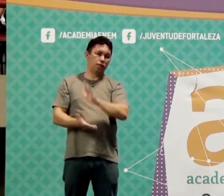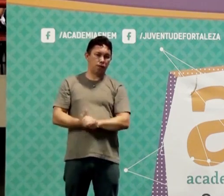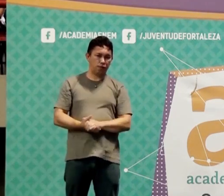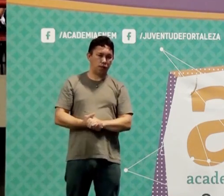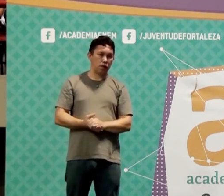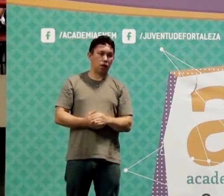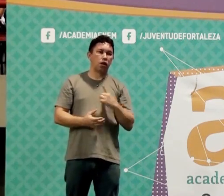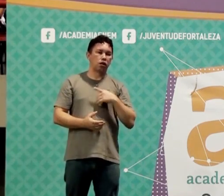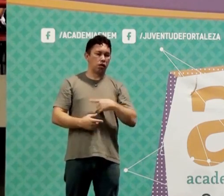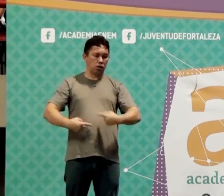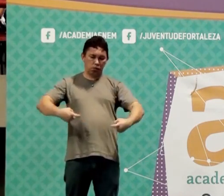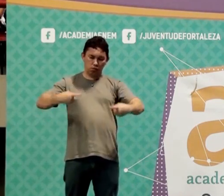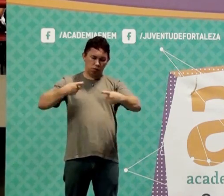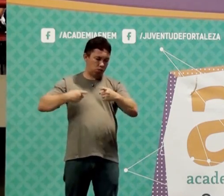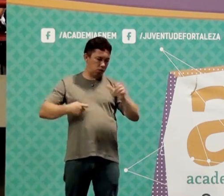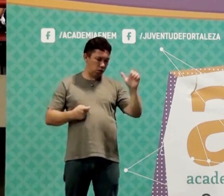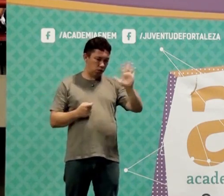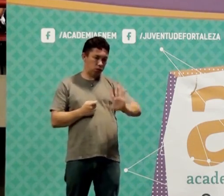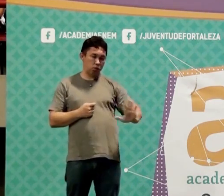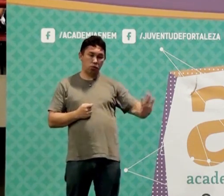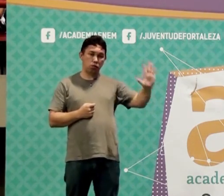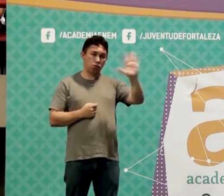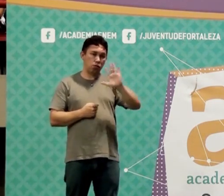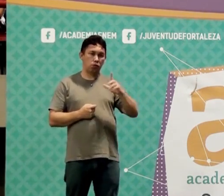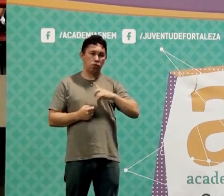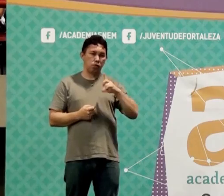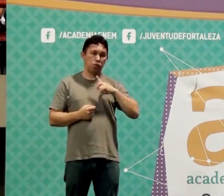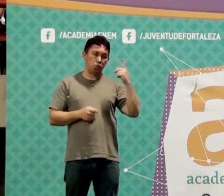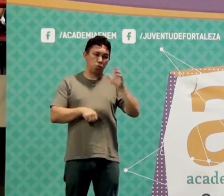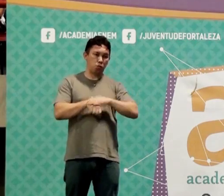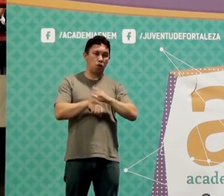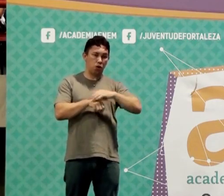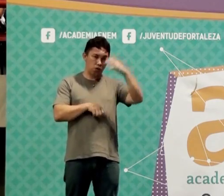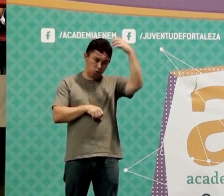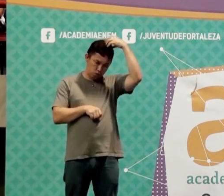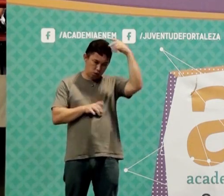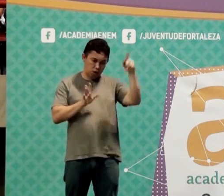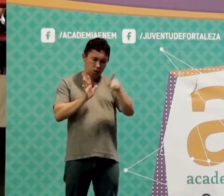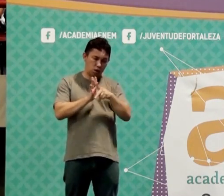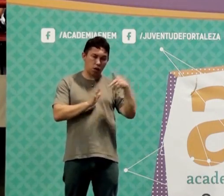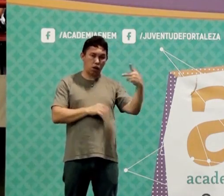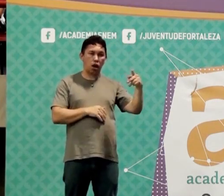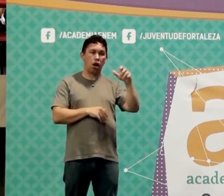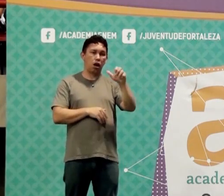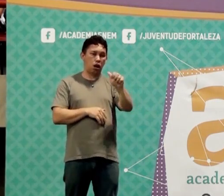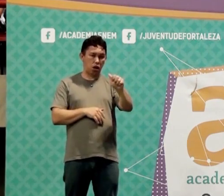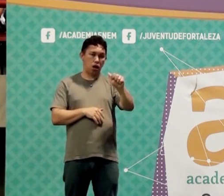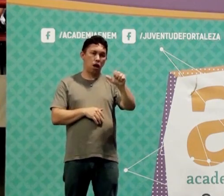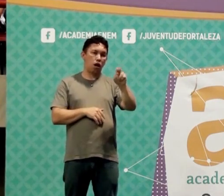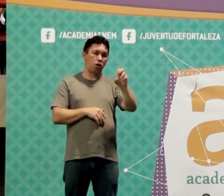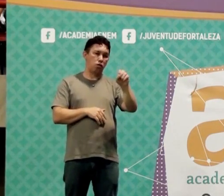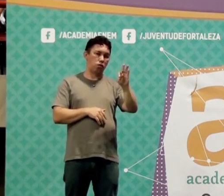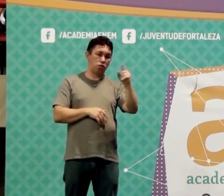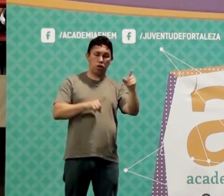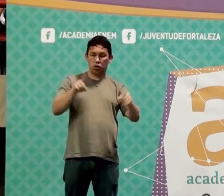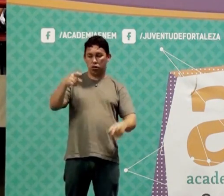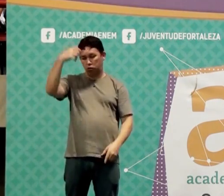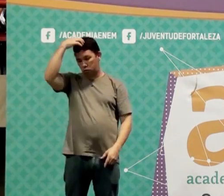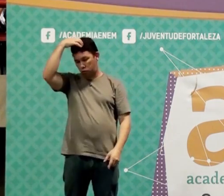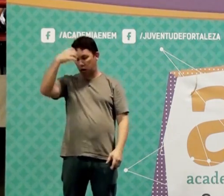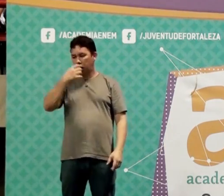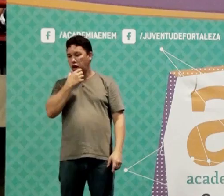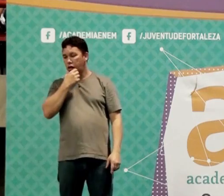primeira cruzada oficial. A dos mendigos é antes da primeira cruzada oficial. Tá? Quando eu falar assim que eles venceram a